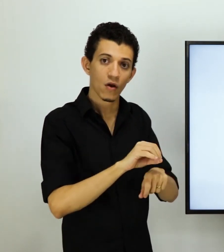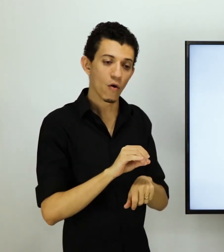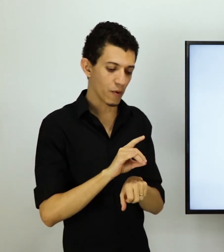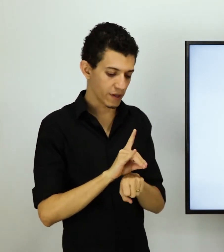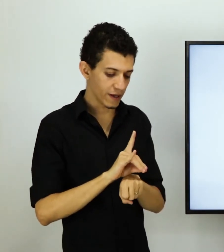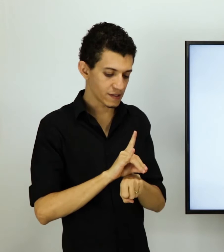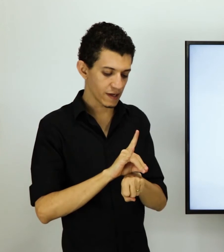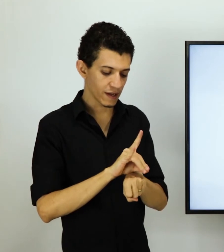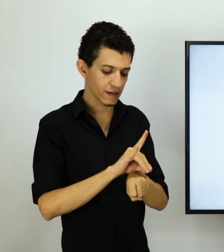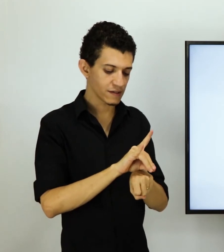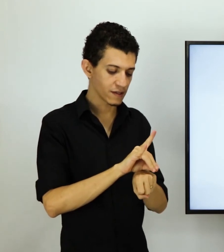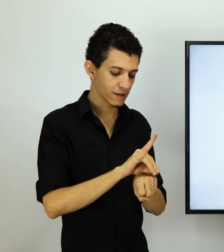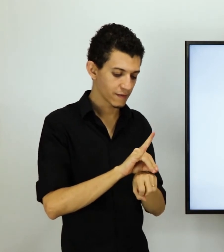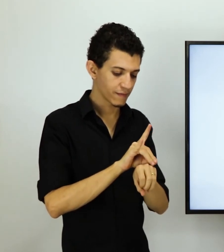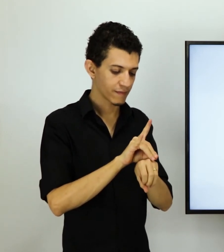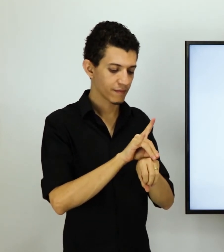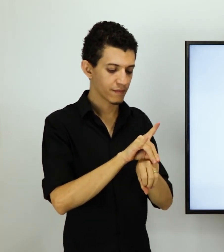Ou poderia ser ainda assim.